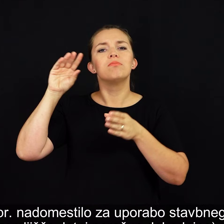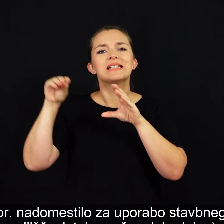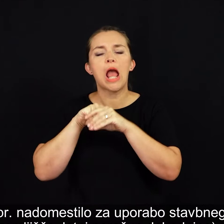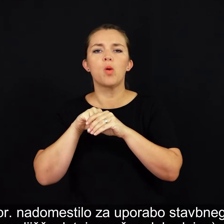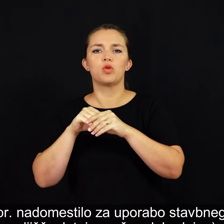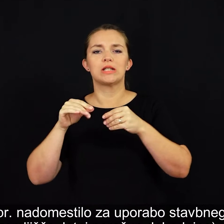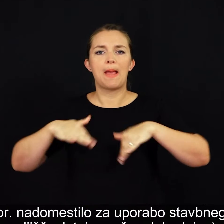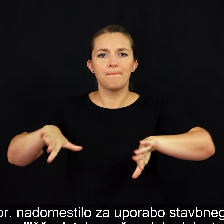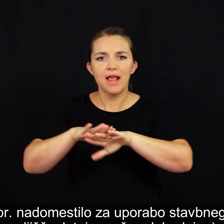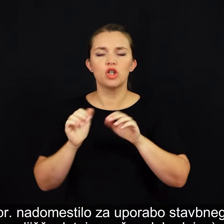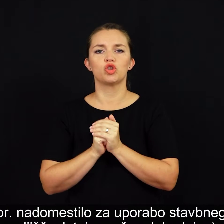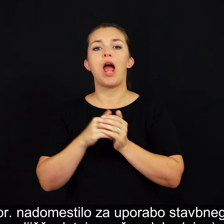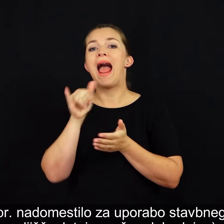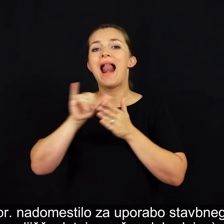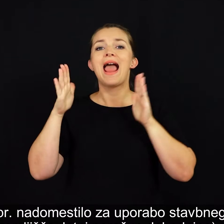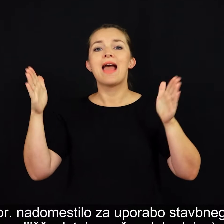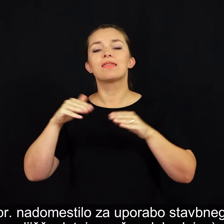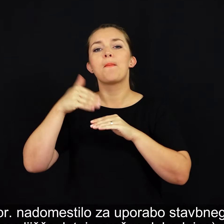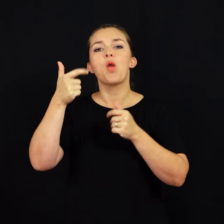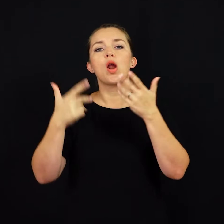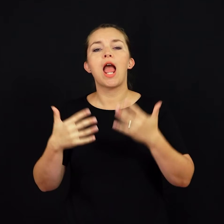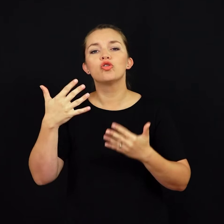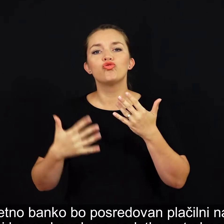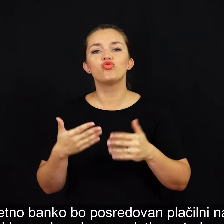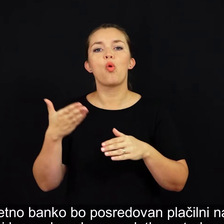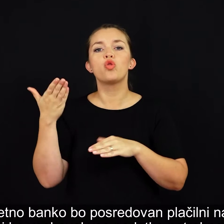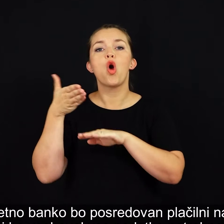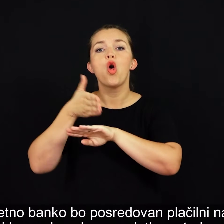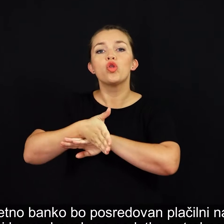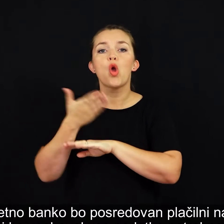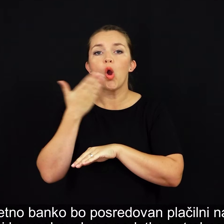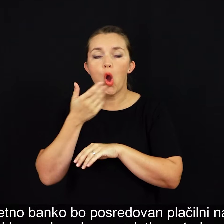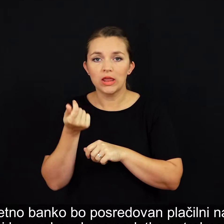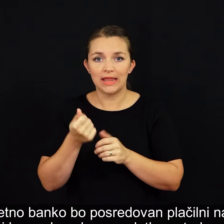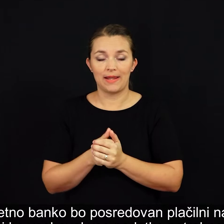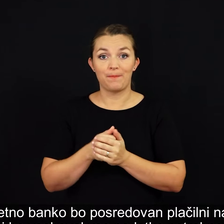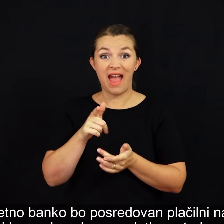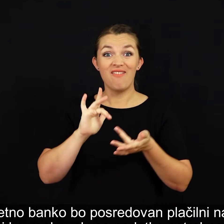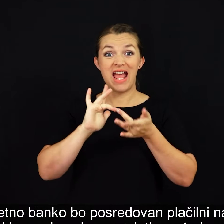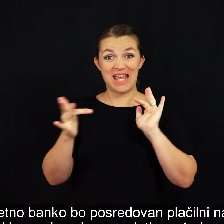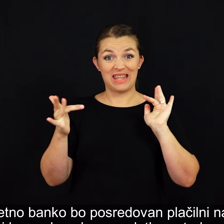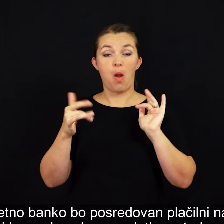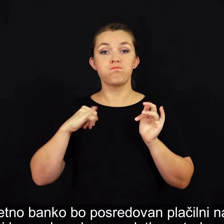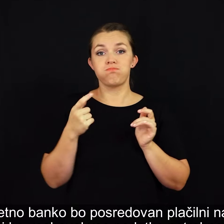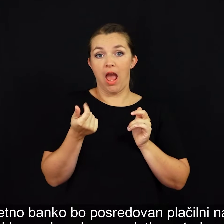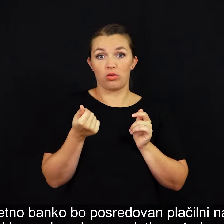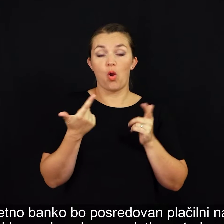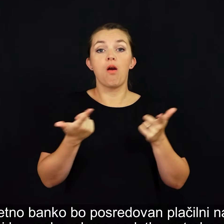zemljišča, letni proračun dohodnine. V spletno banko bo posredovan plačilni nalog, ki bo vseboval